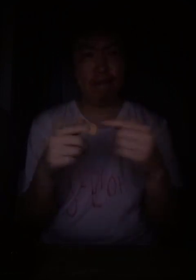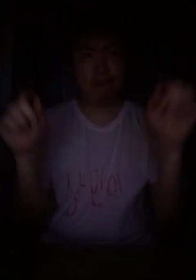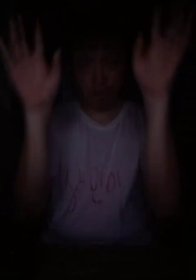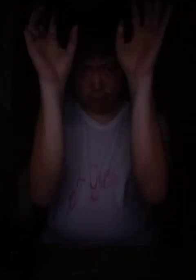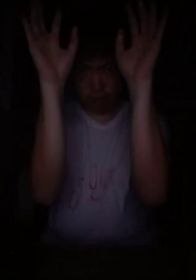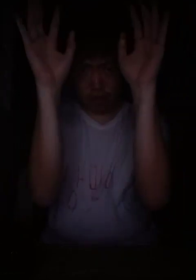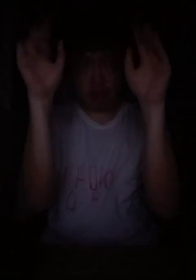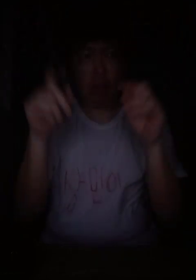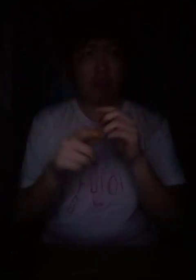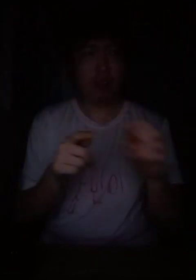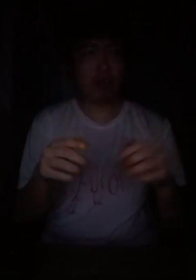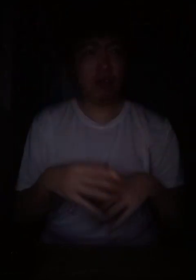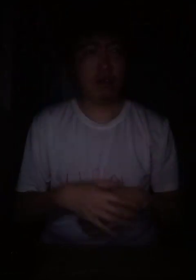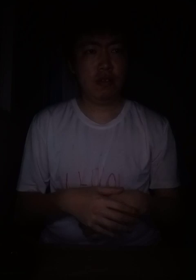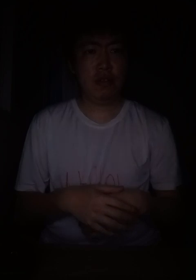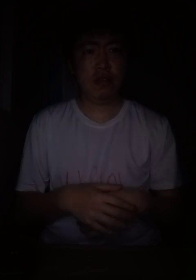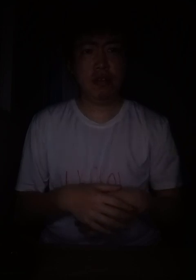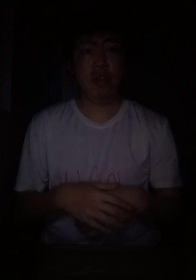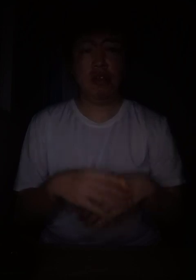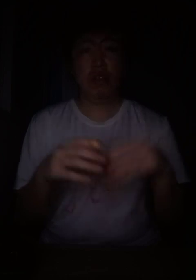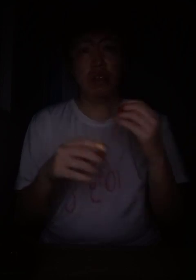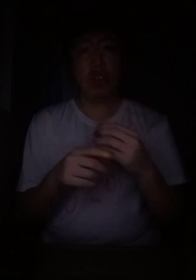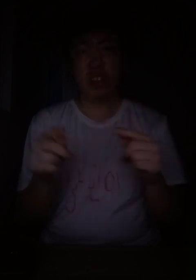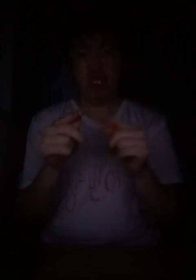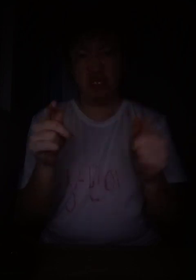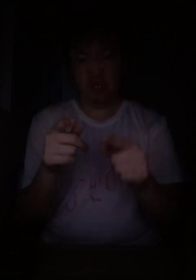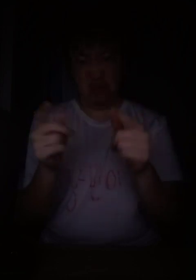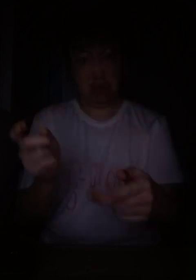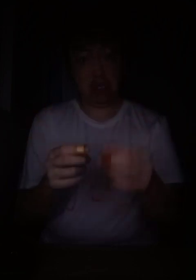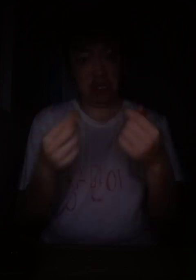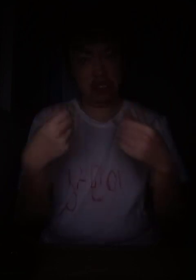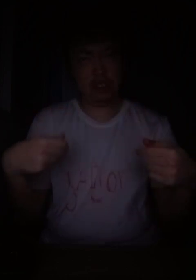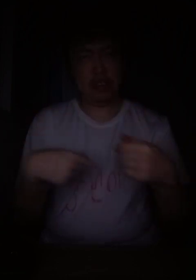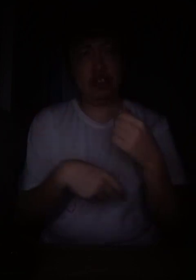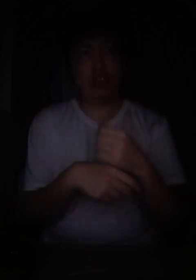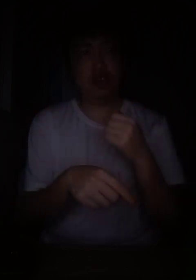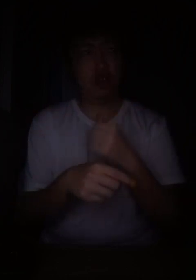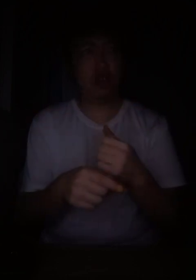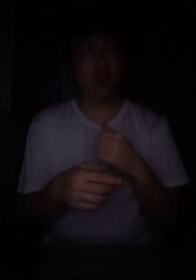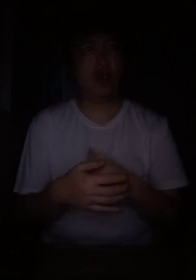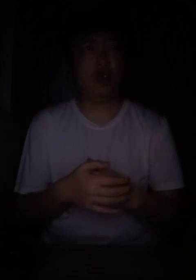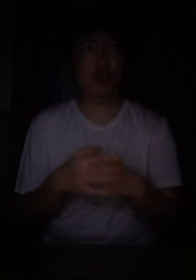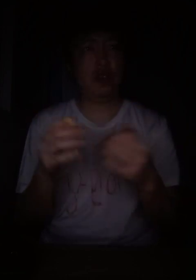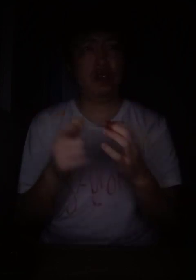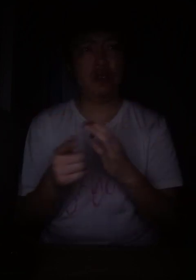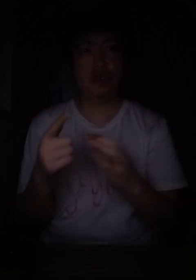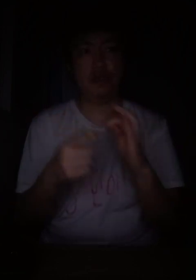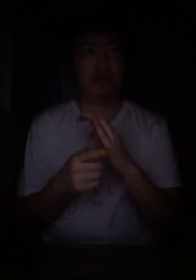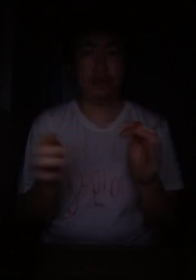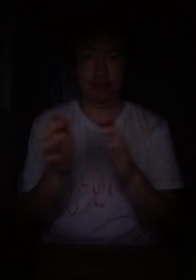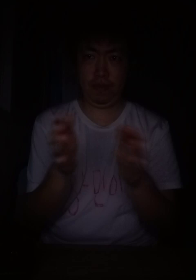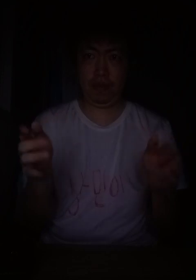잡는 거죠. 그죠? 개들을 전기꼬챙이로 감전시켜 도살한 뒤에도 잔인한 행동이 이어졌습니다.